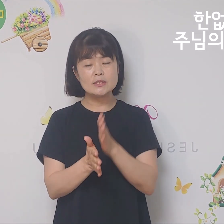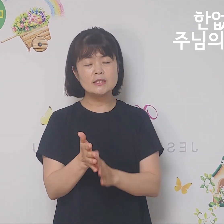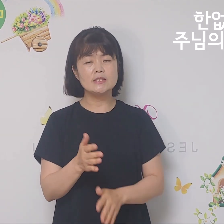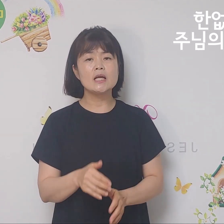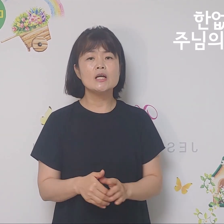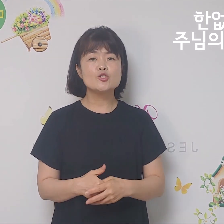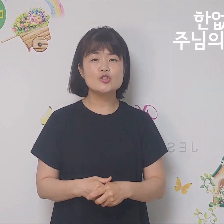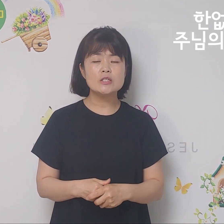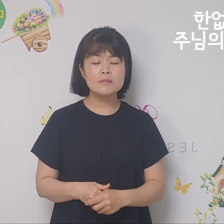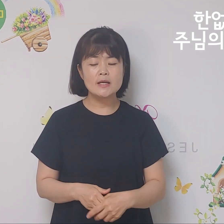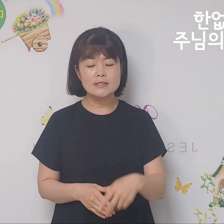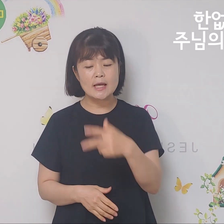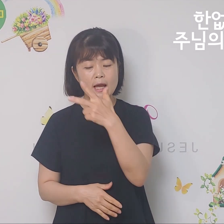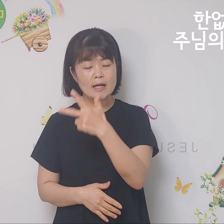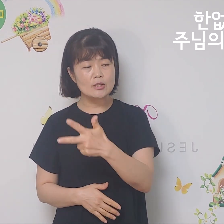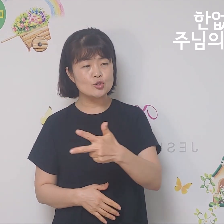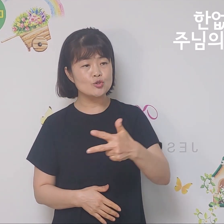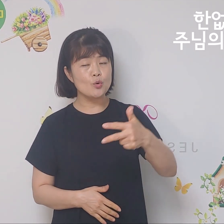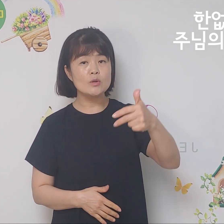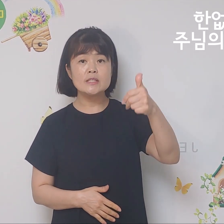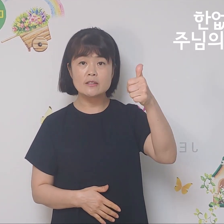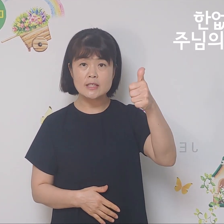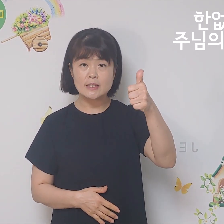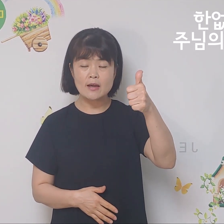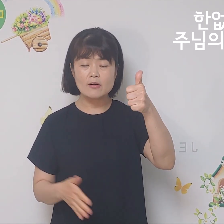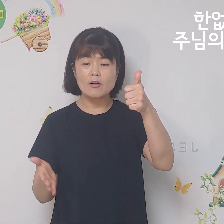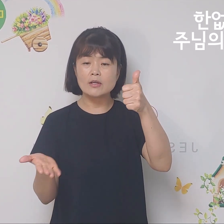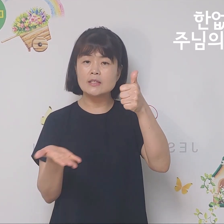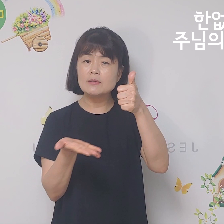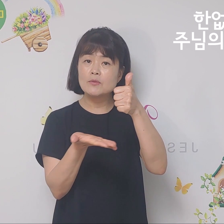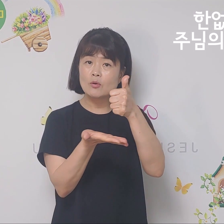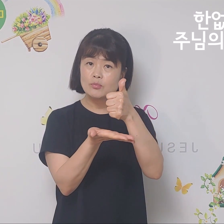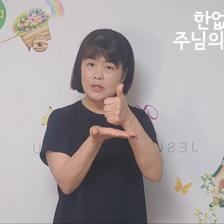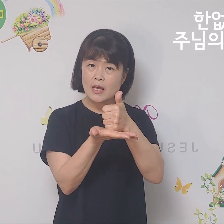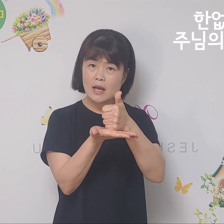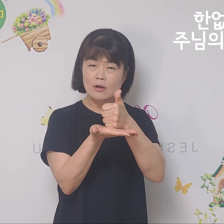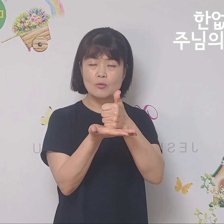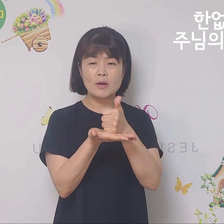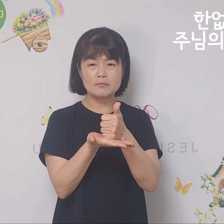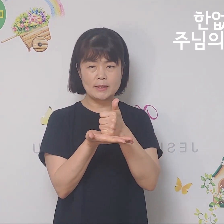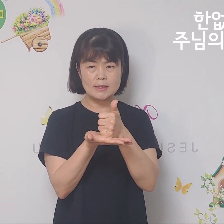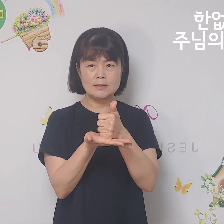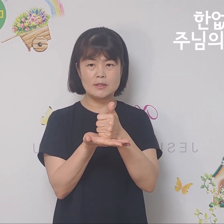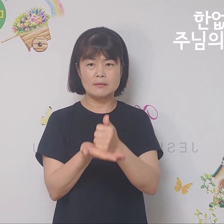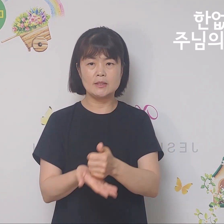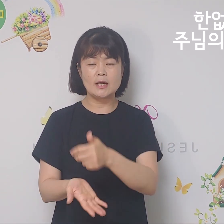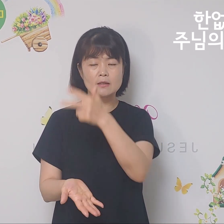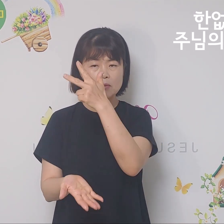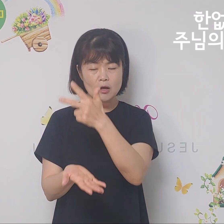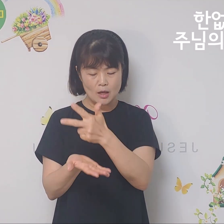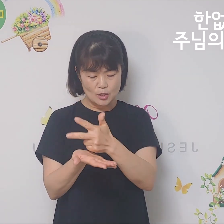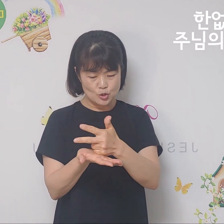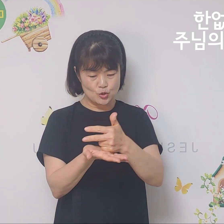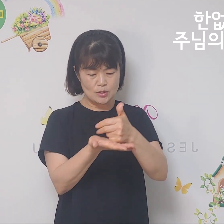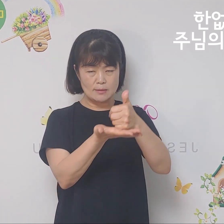한없는 주님의 은혜. 아까 주 올리셨잖아요. 거기에 님 덕분에 하고 받치시면 됩니다. 그러면